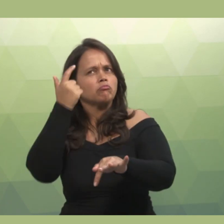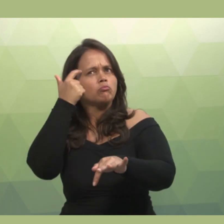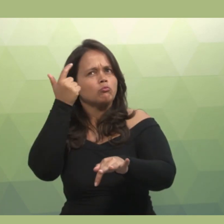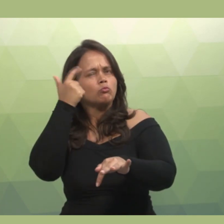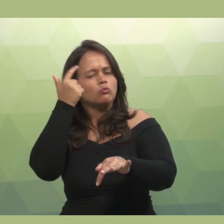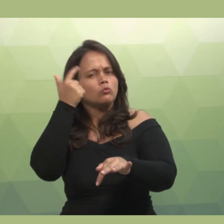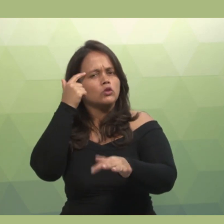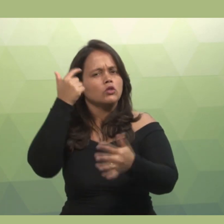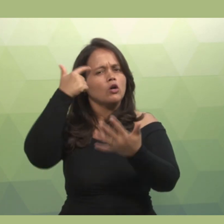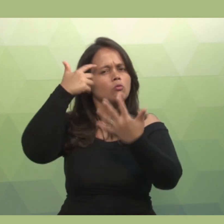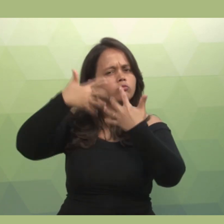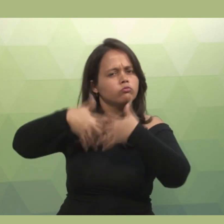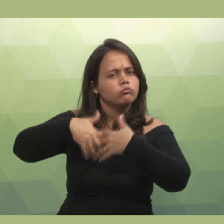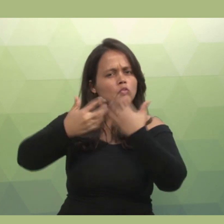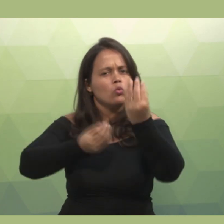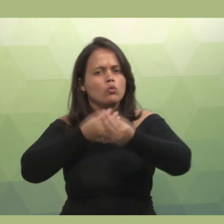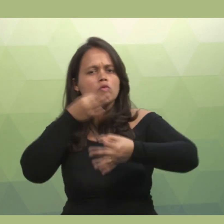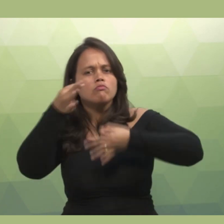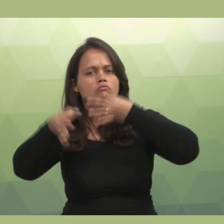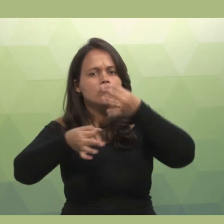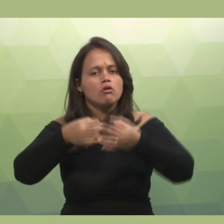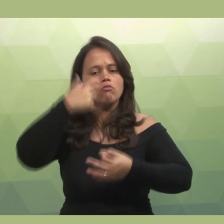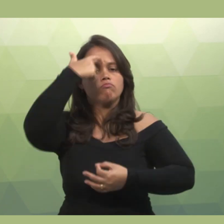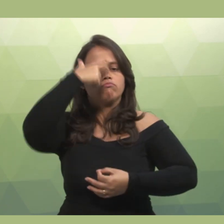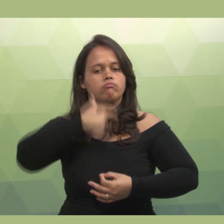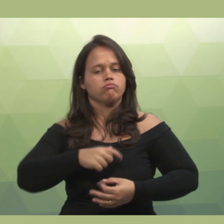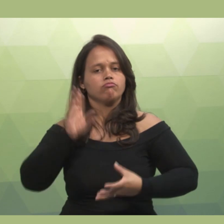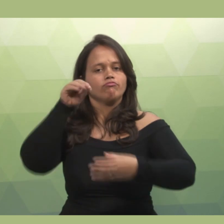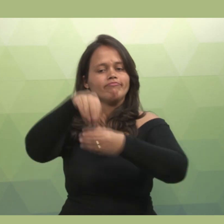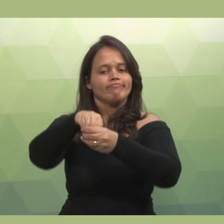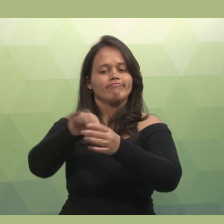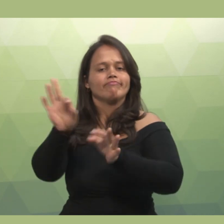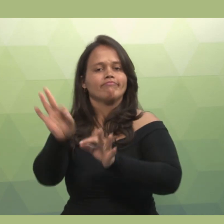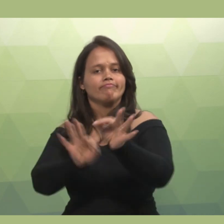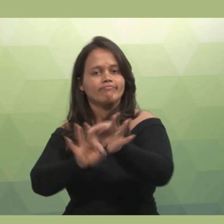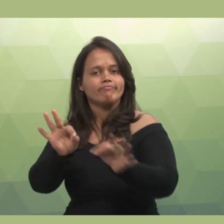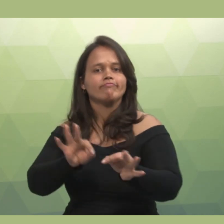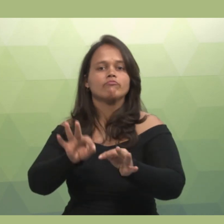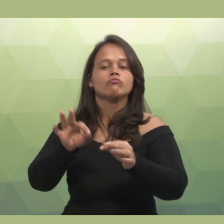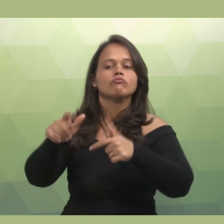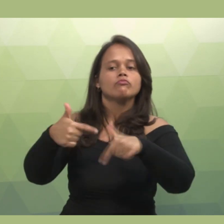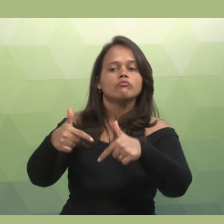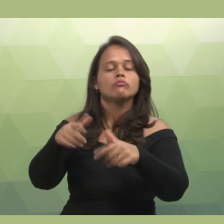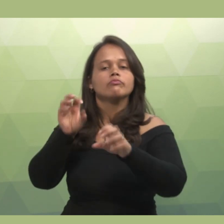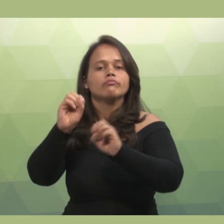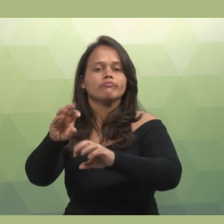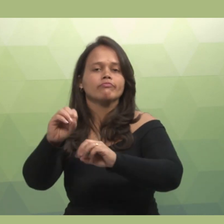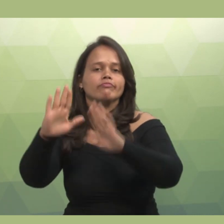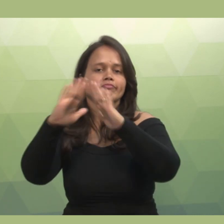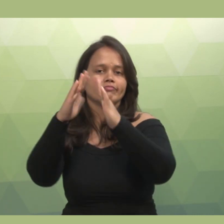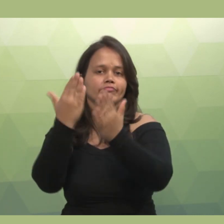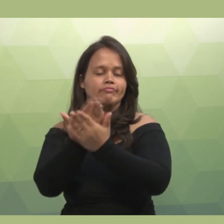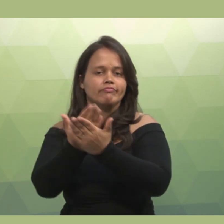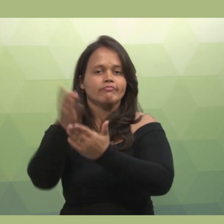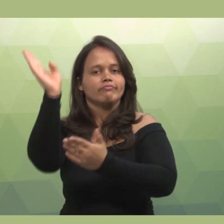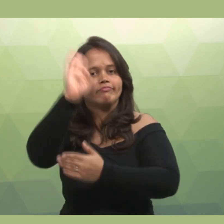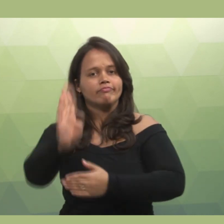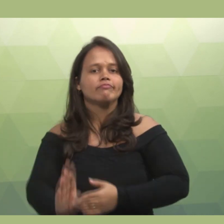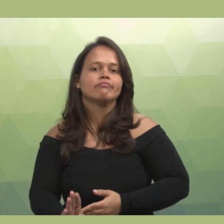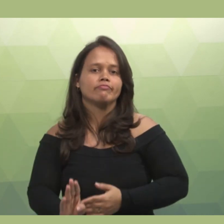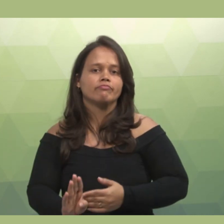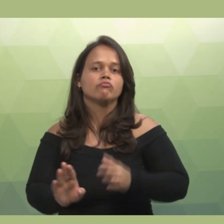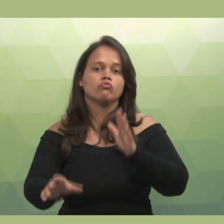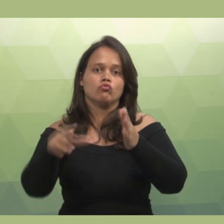e posicionar-se como agentes no processo de organização e funcionamento da educação brasileira, fundamentado